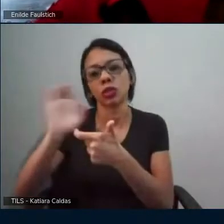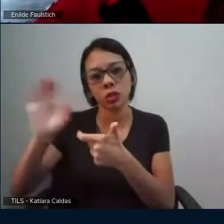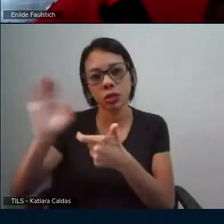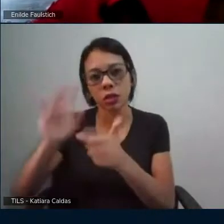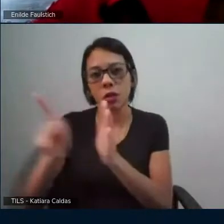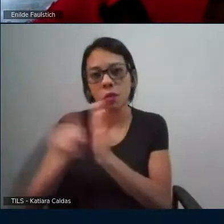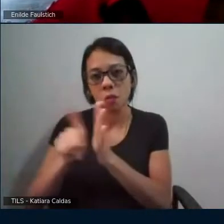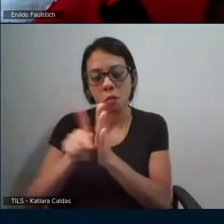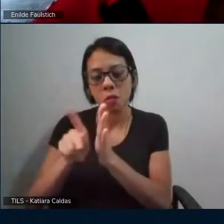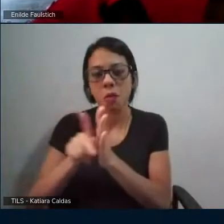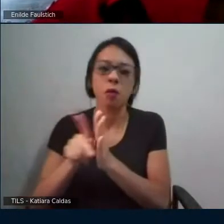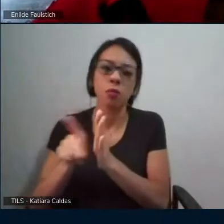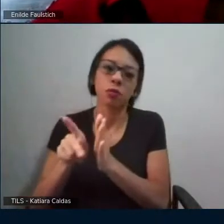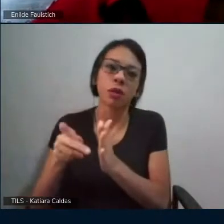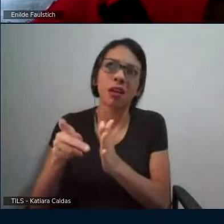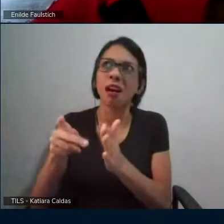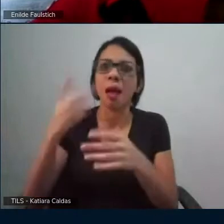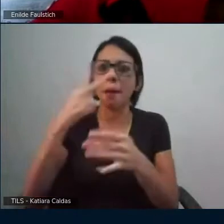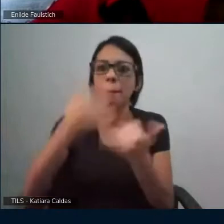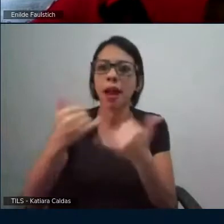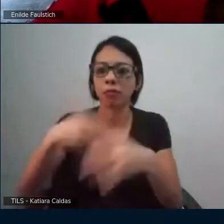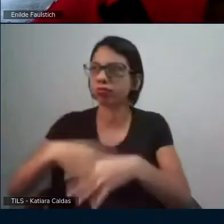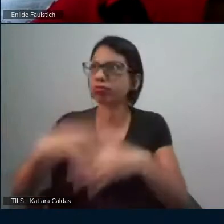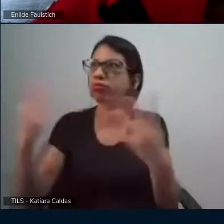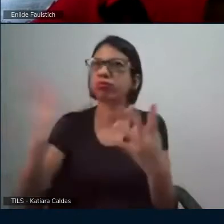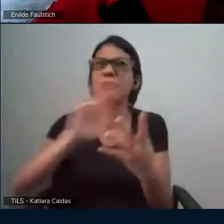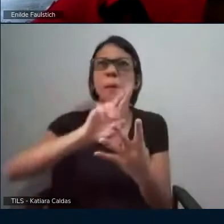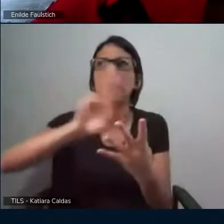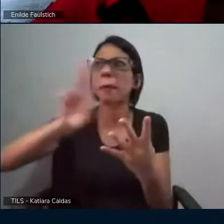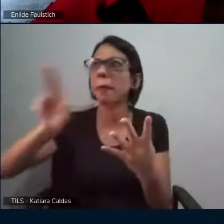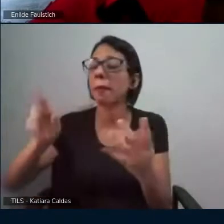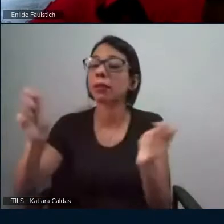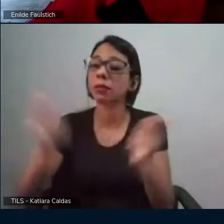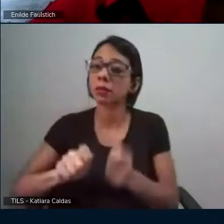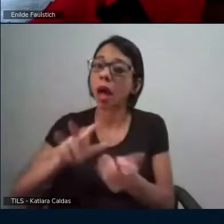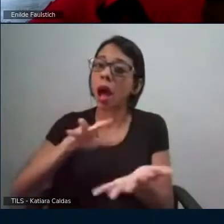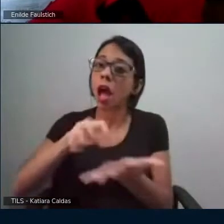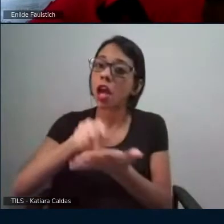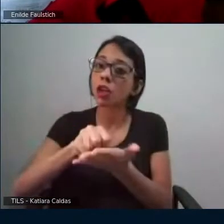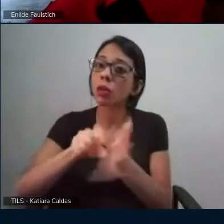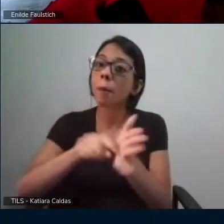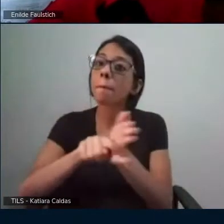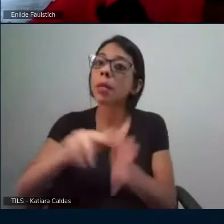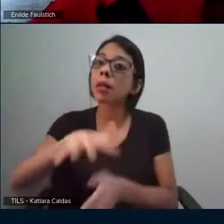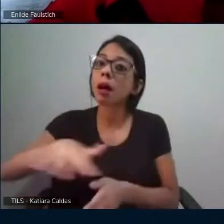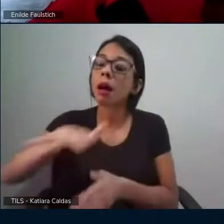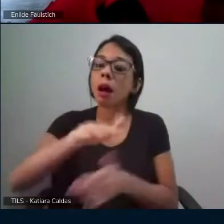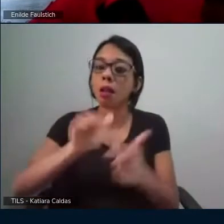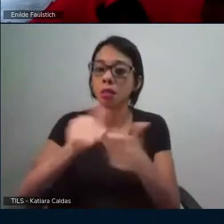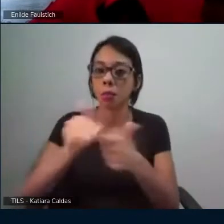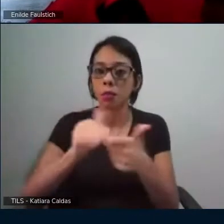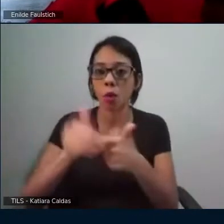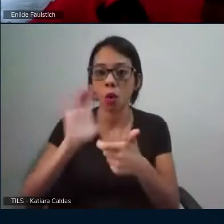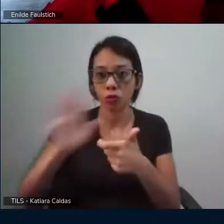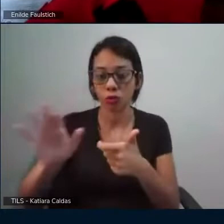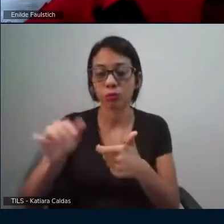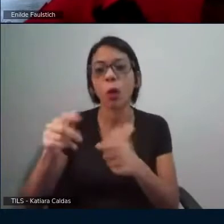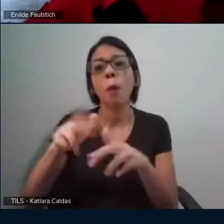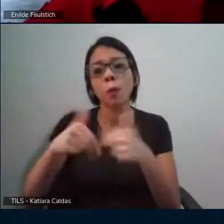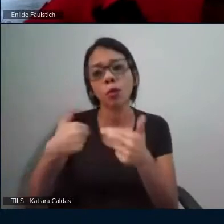grande leque, né, possa ser registrado para essas pesquisas do campo terminológico. Então, eu parabenizo